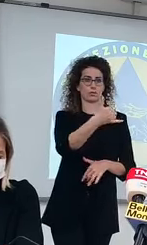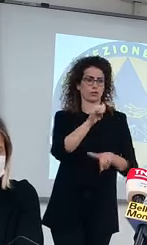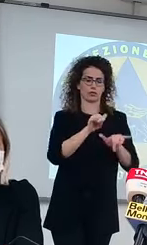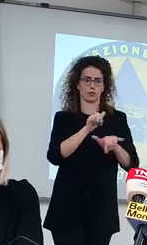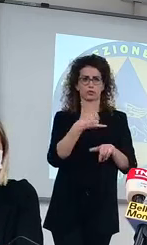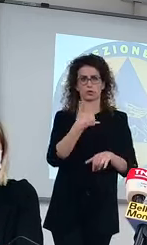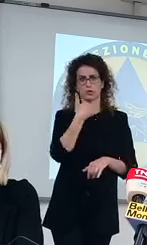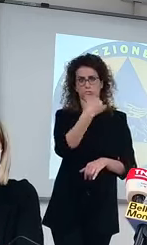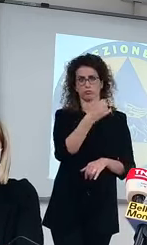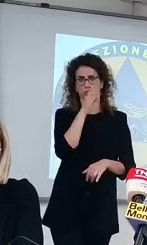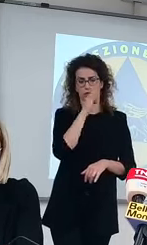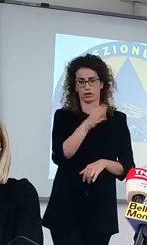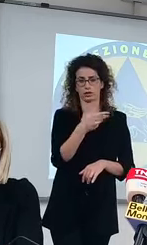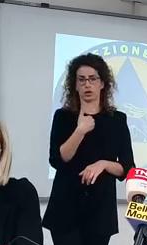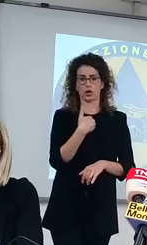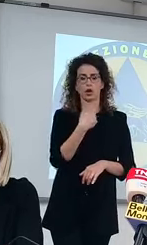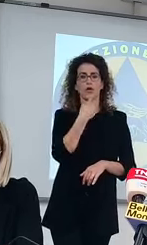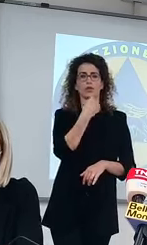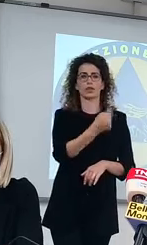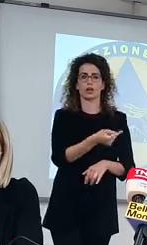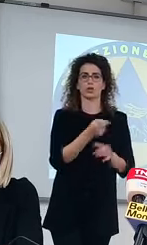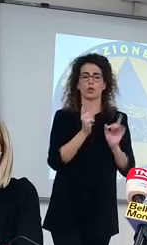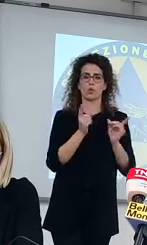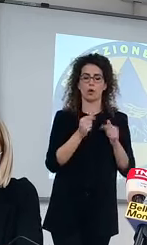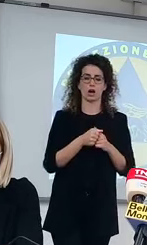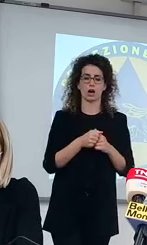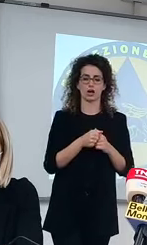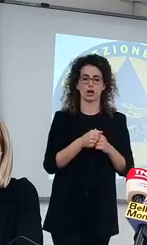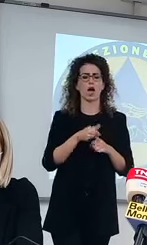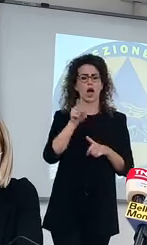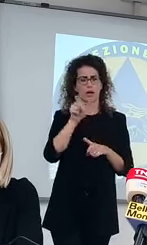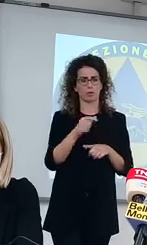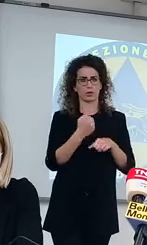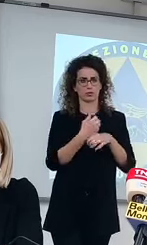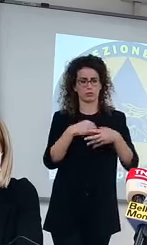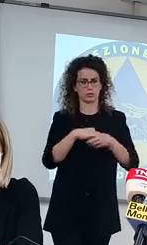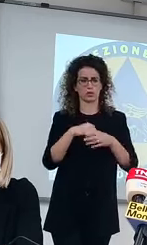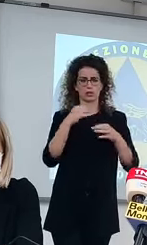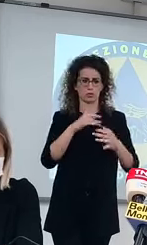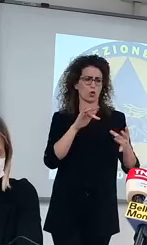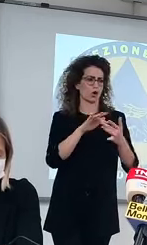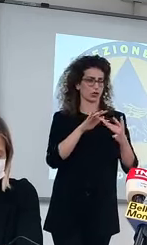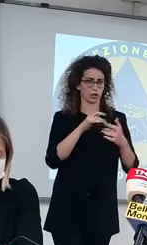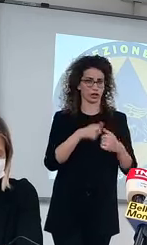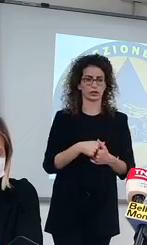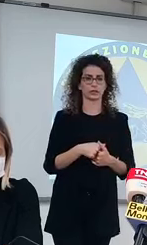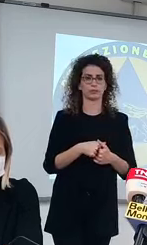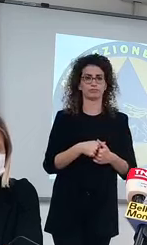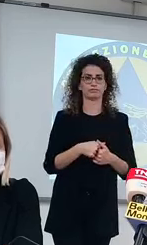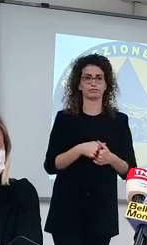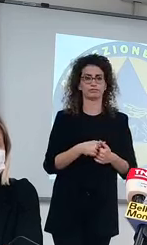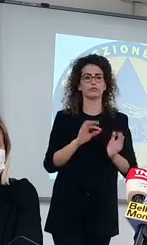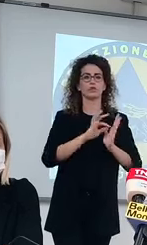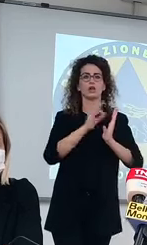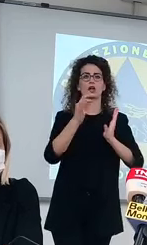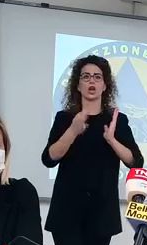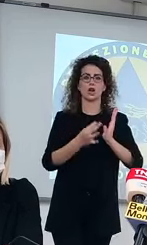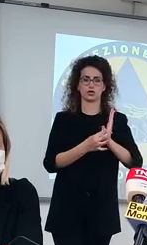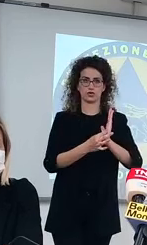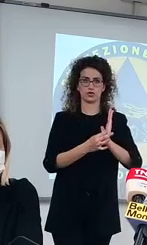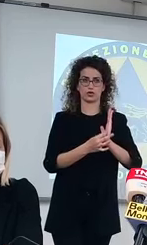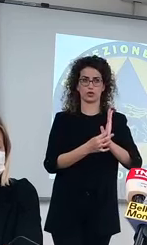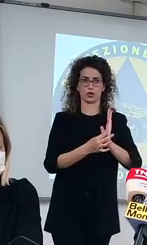Gli ho anticipato che un addetto l'avrebbe contattato e la data che è